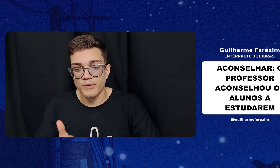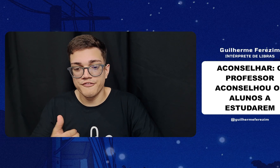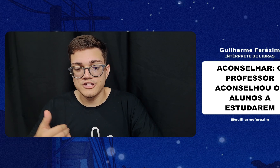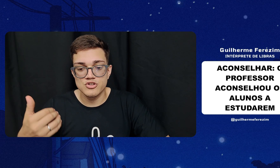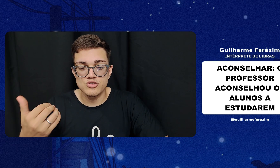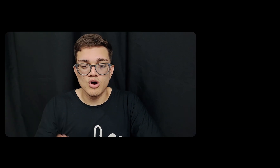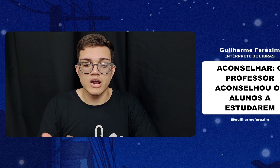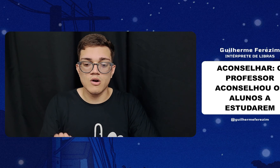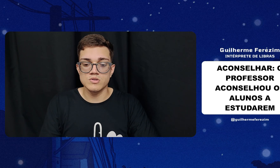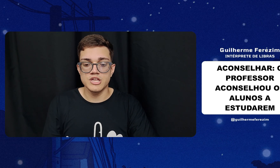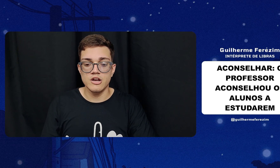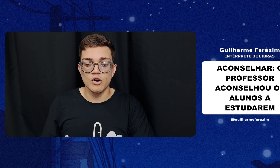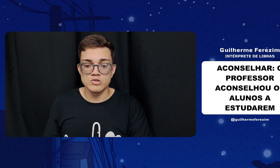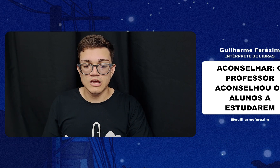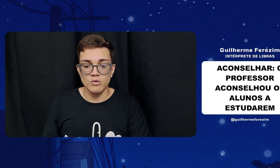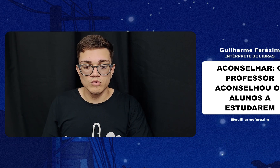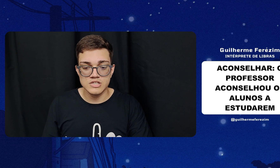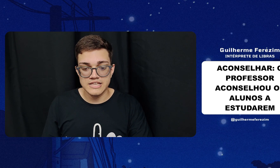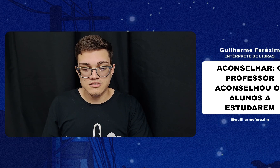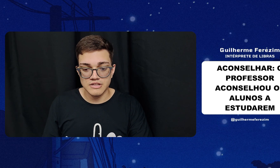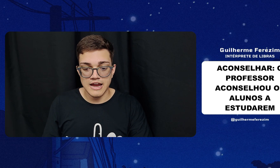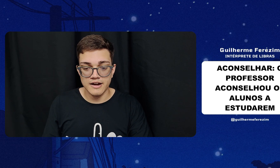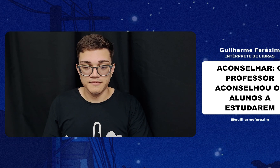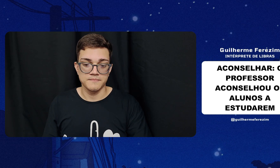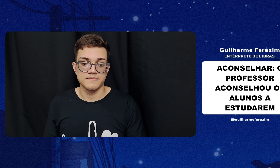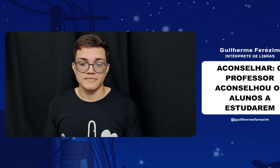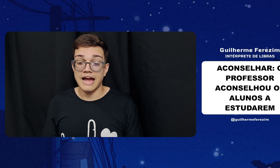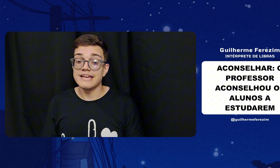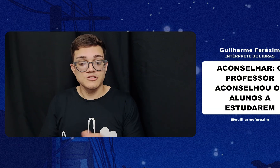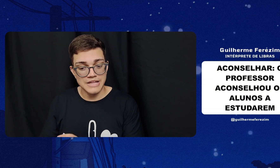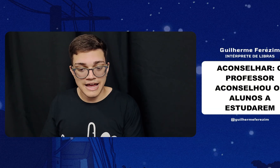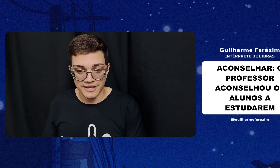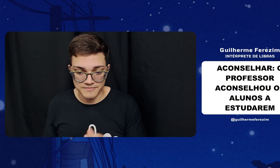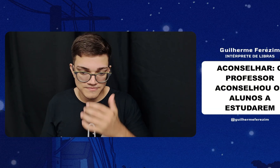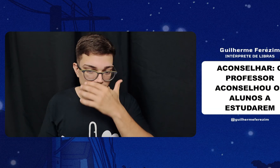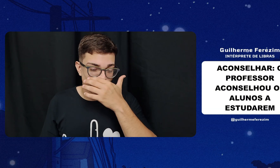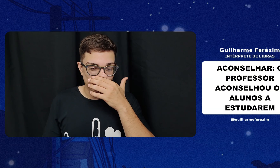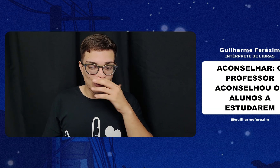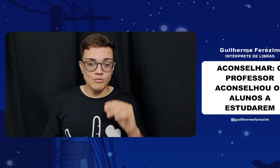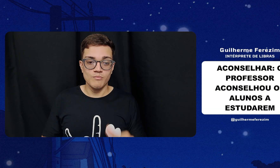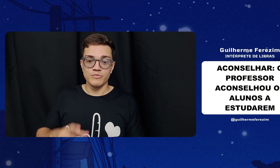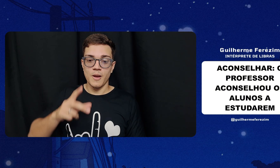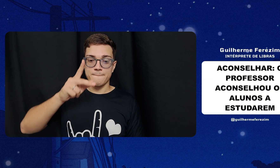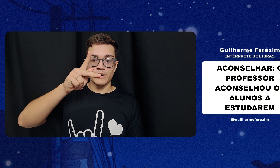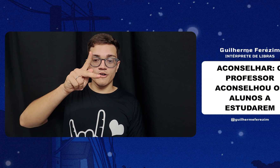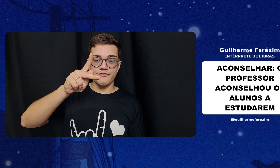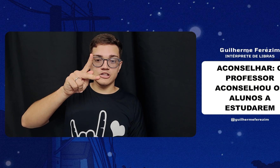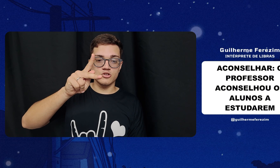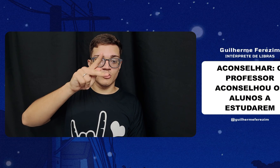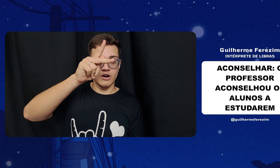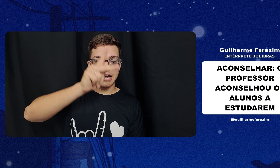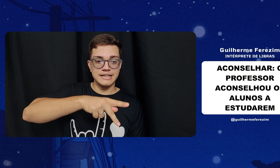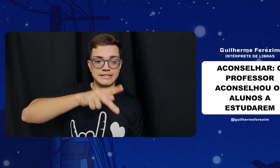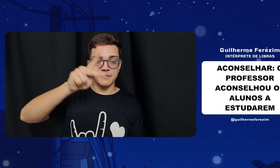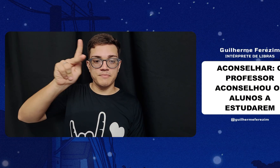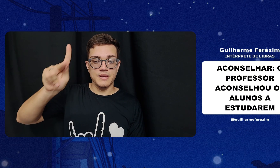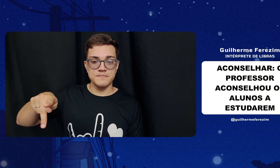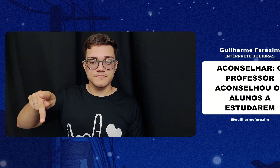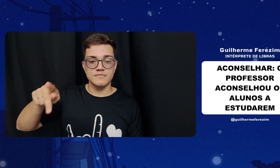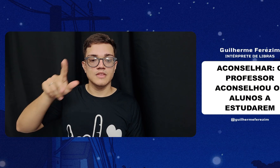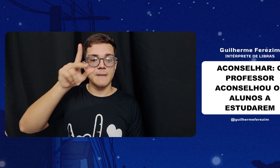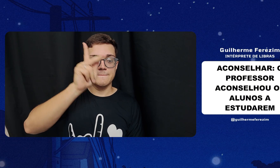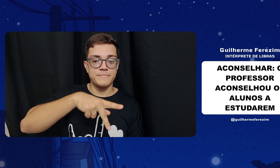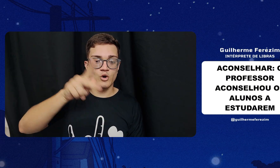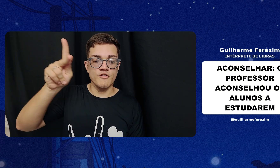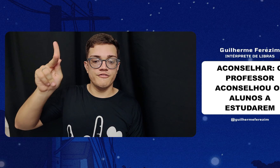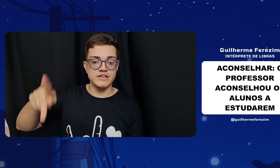o professor aconselhou os alunos a estudarem. Então, professor, a letra P.